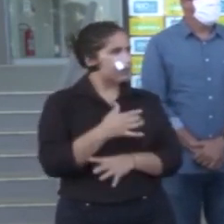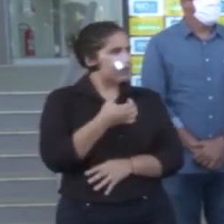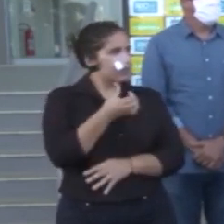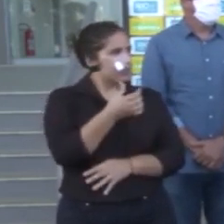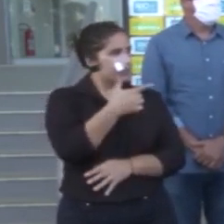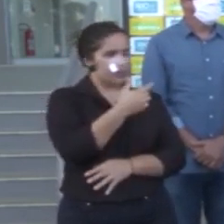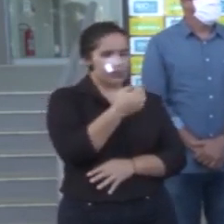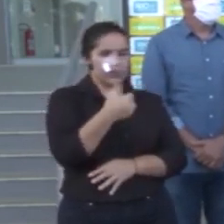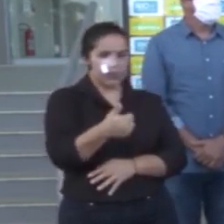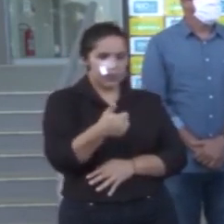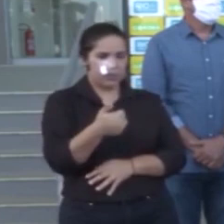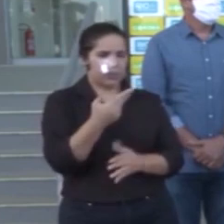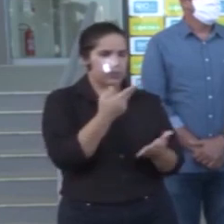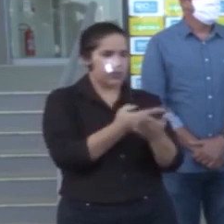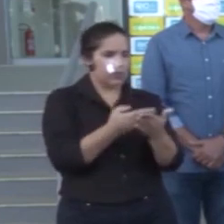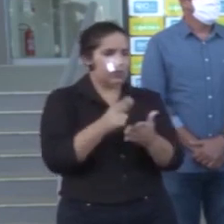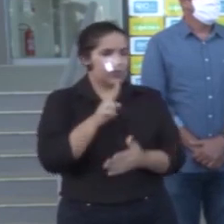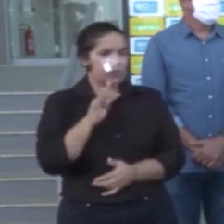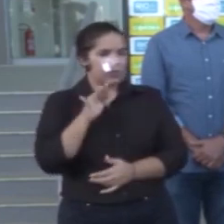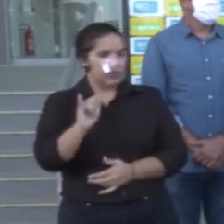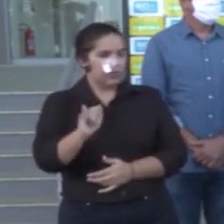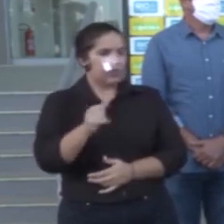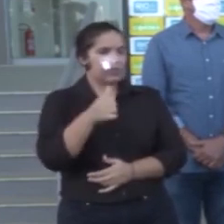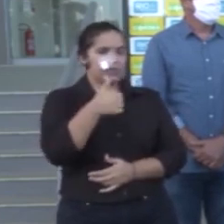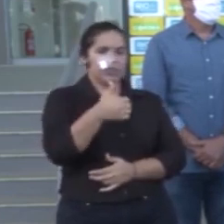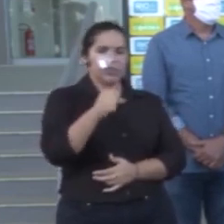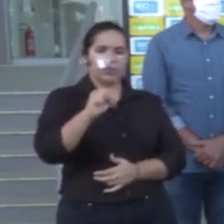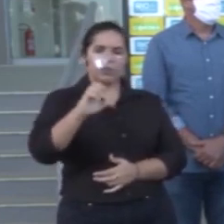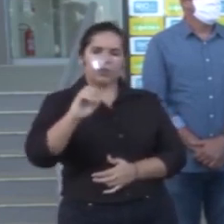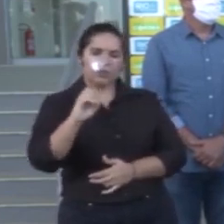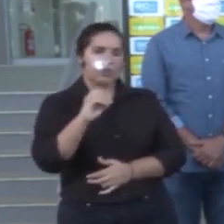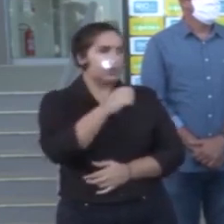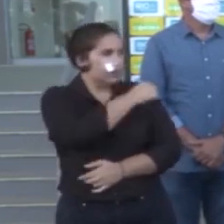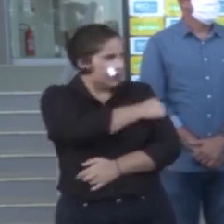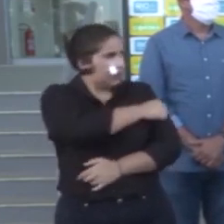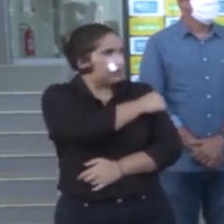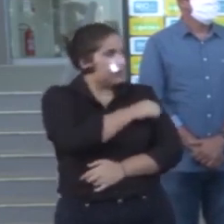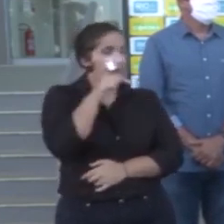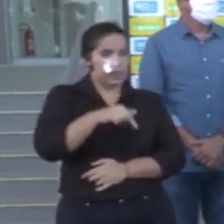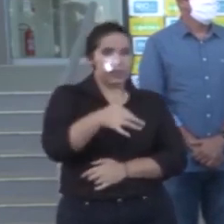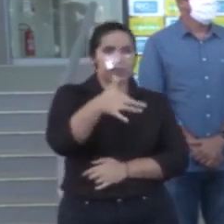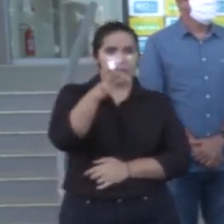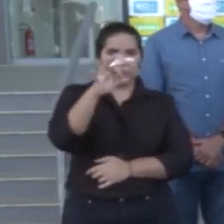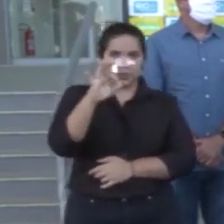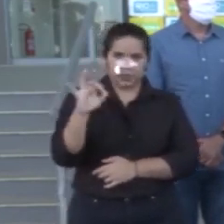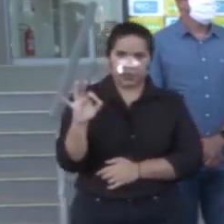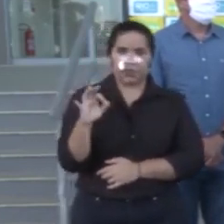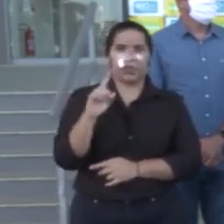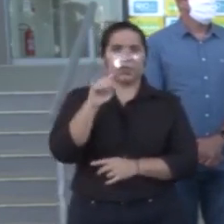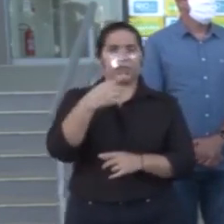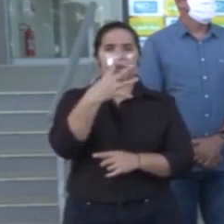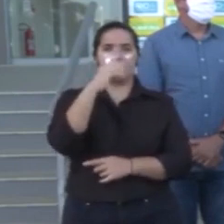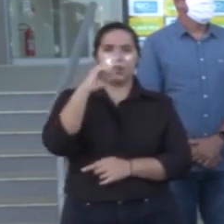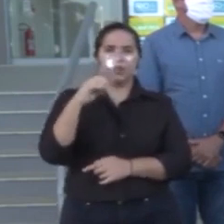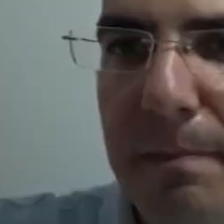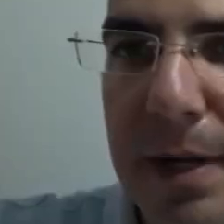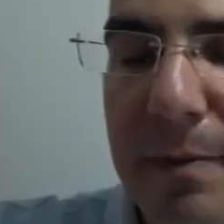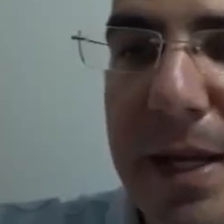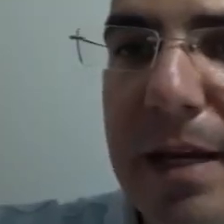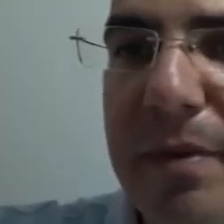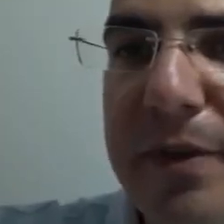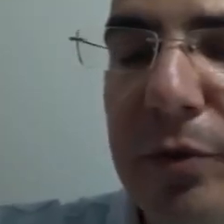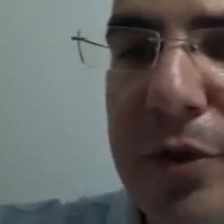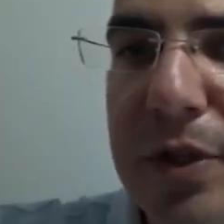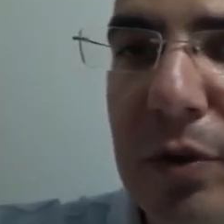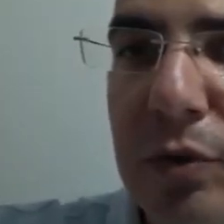201 leitos de UTI, 180 de enfermaria. E aqui os 100 de UTI e 400 de enfermaria.